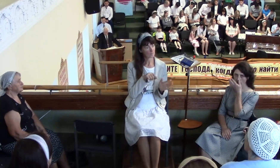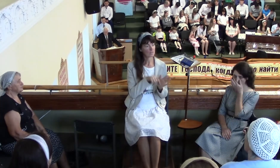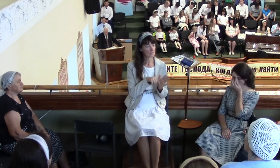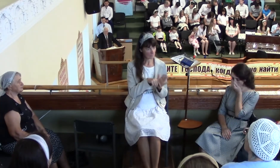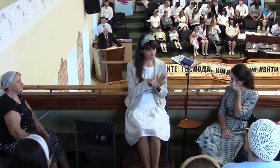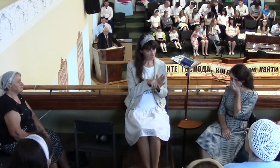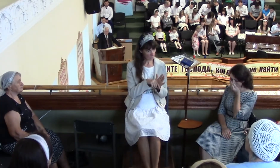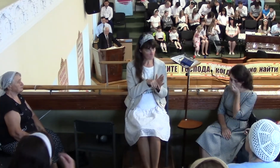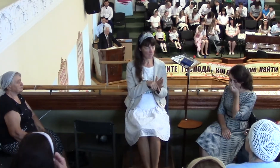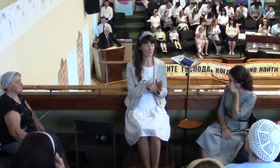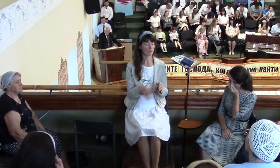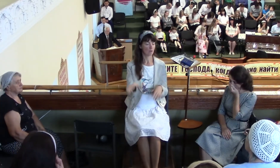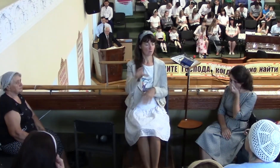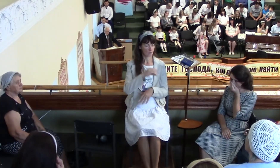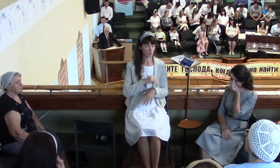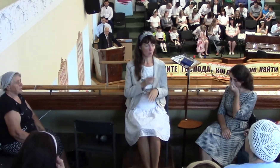кроме Христа,